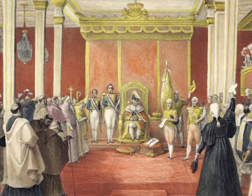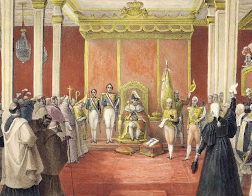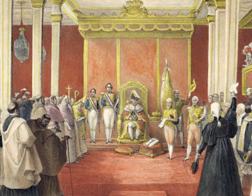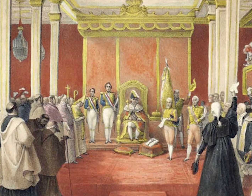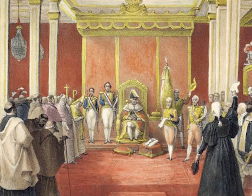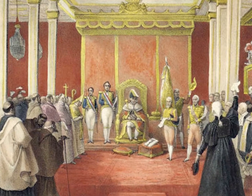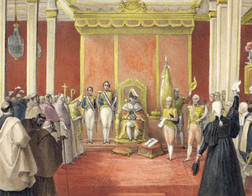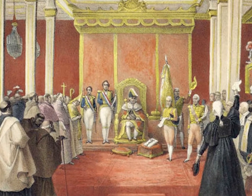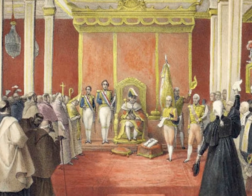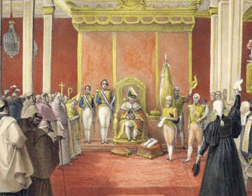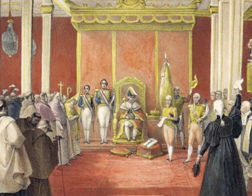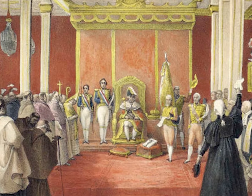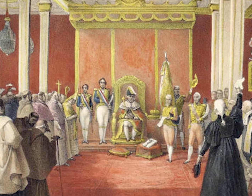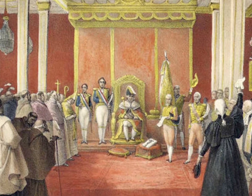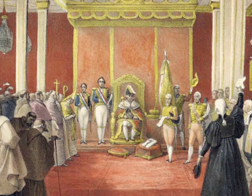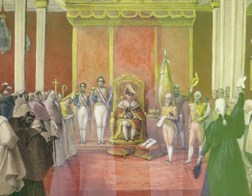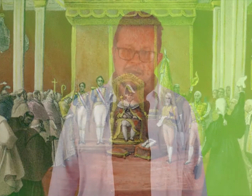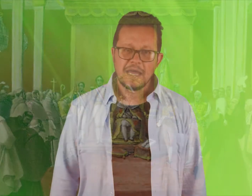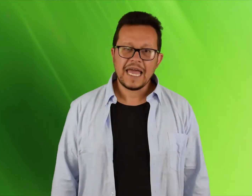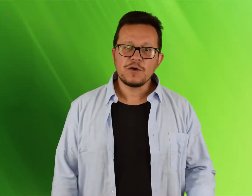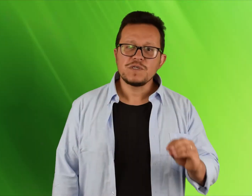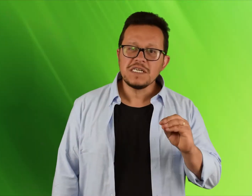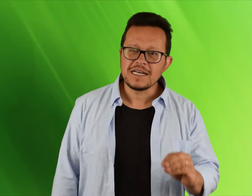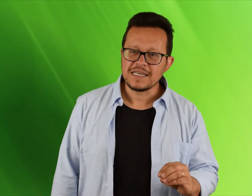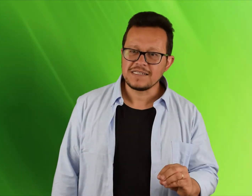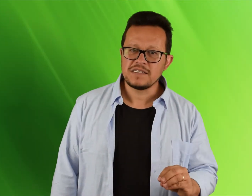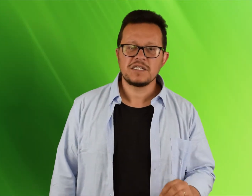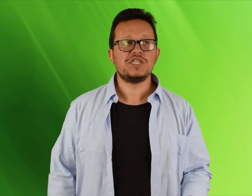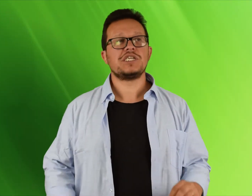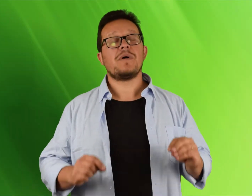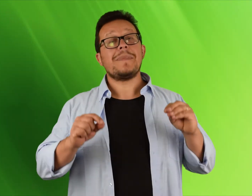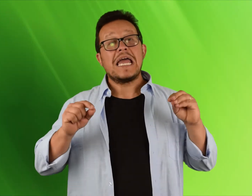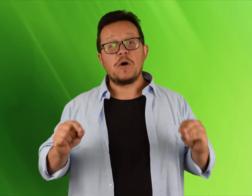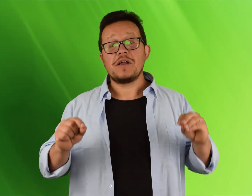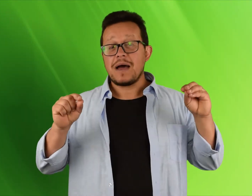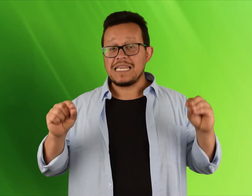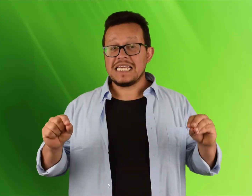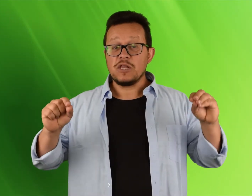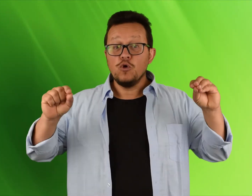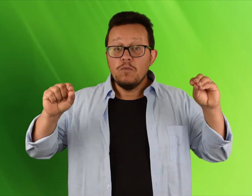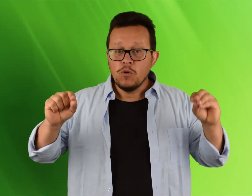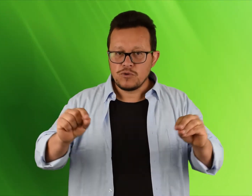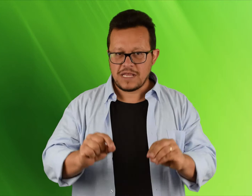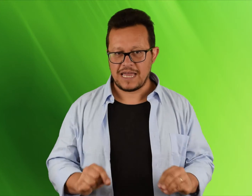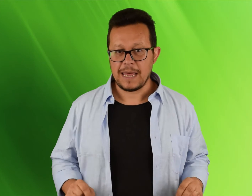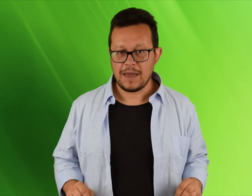Bragança. O problema é que os ingleses, que tinham a maior marinha do mundo naquela